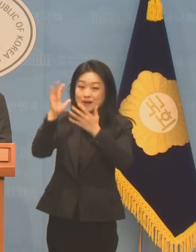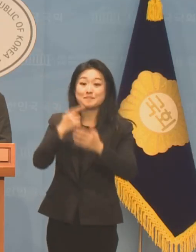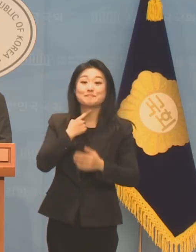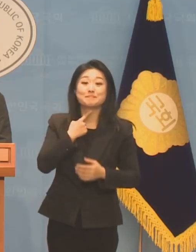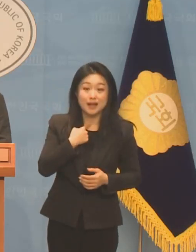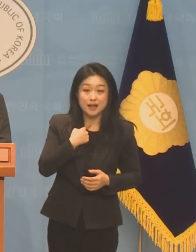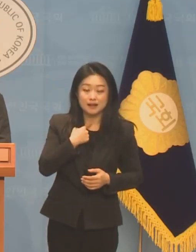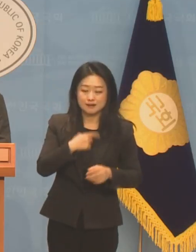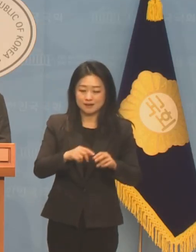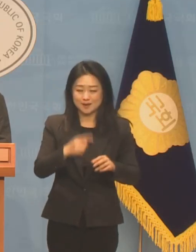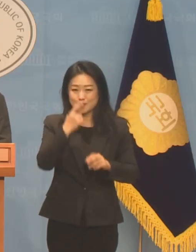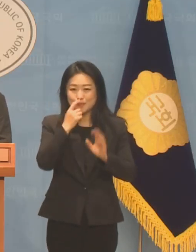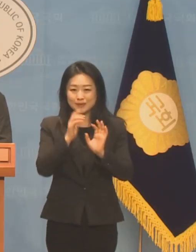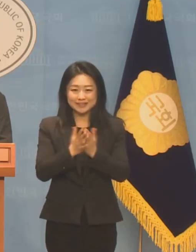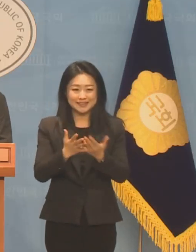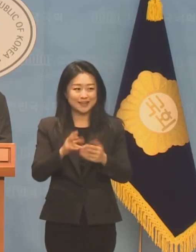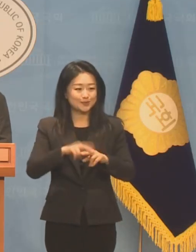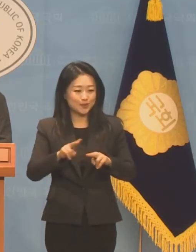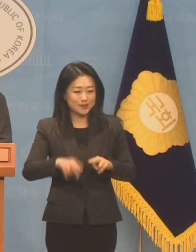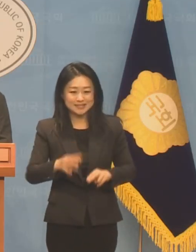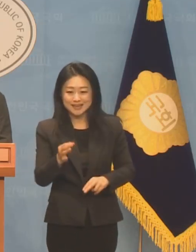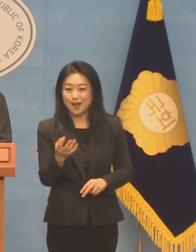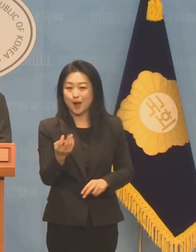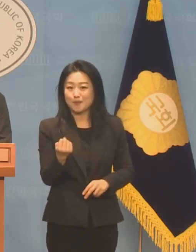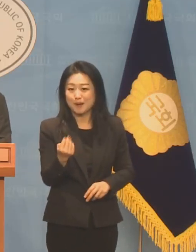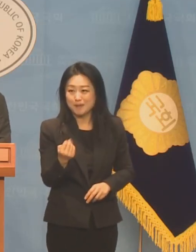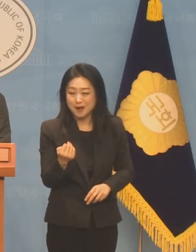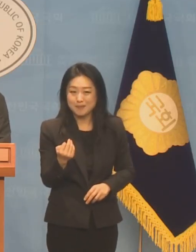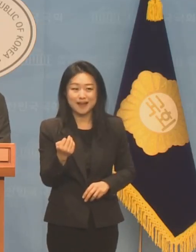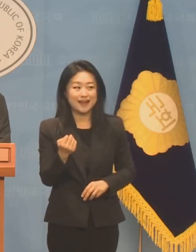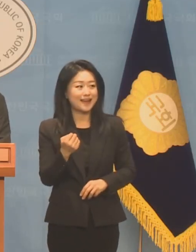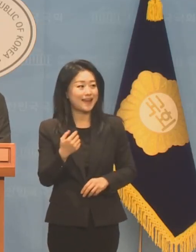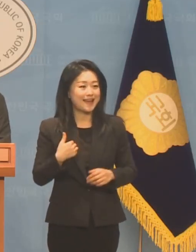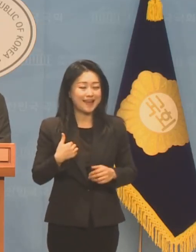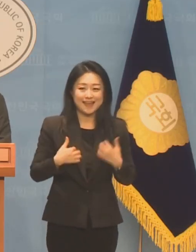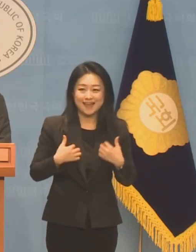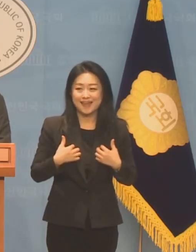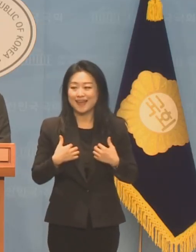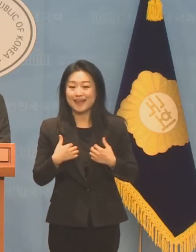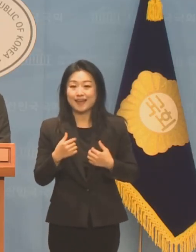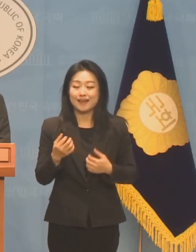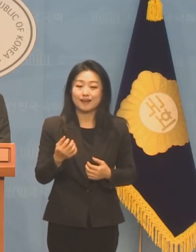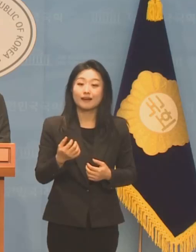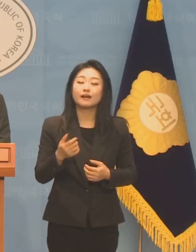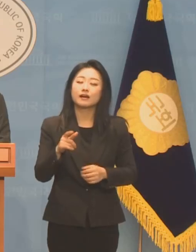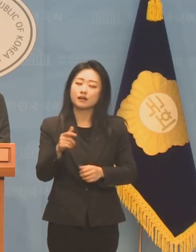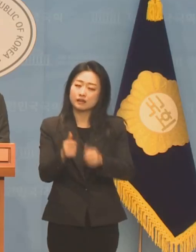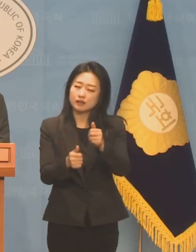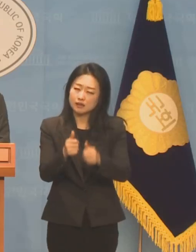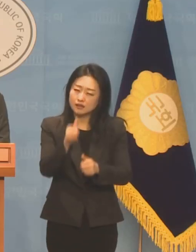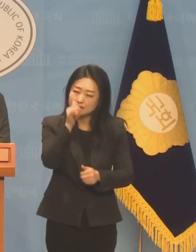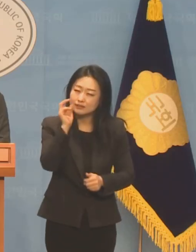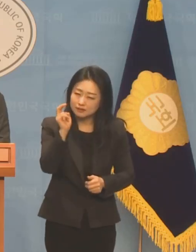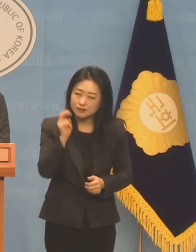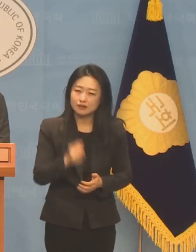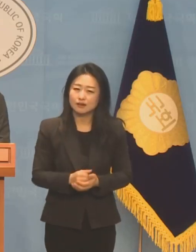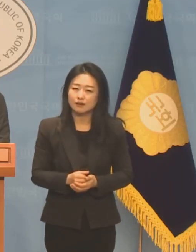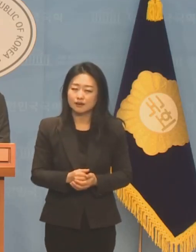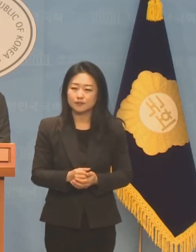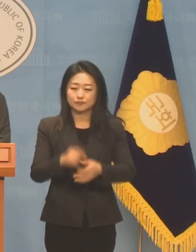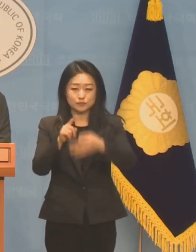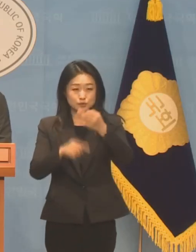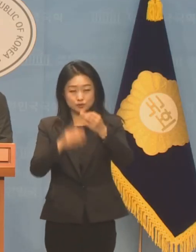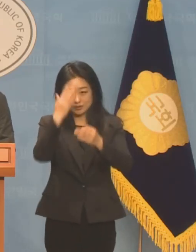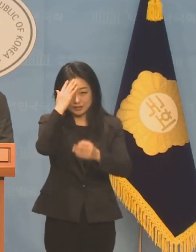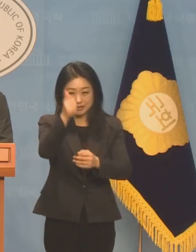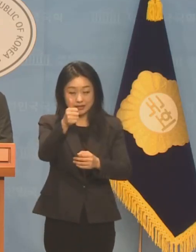밀어넣고서는 자기들끼리는 그 무슨 파렴치 경합대회라도 벌이고 있는 중입니까? 수괴